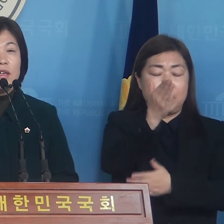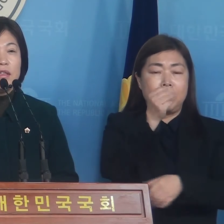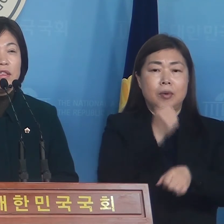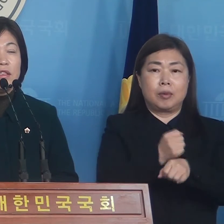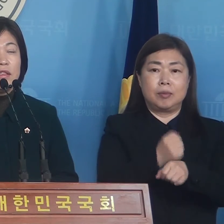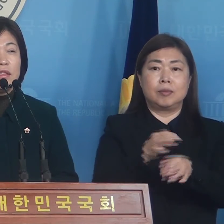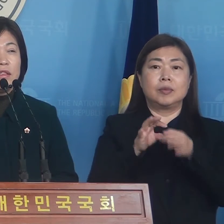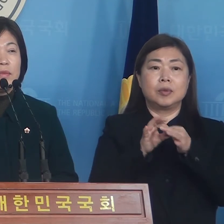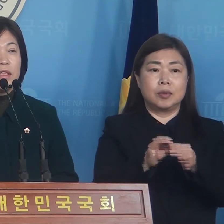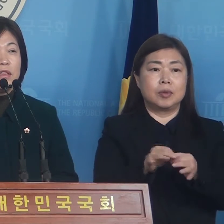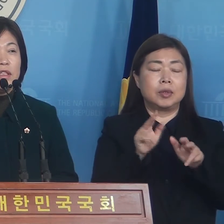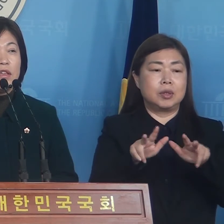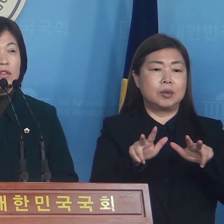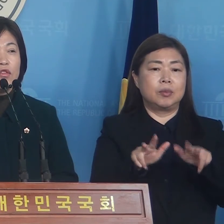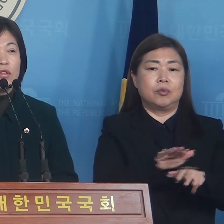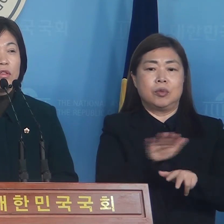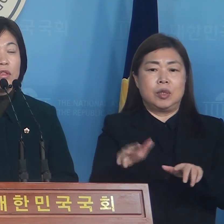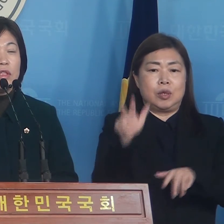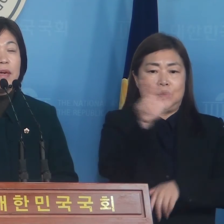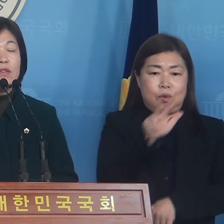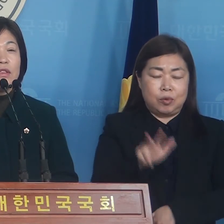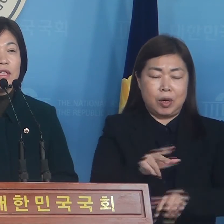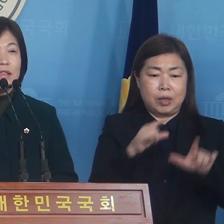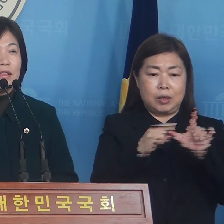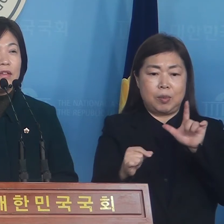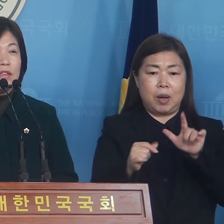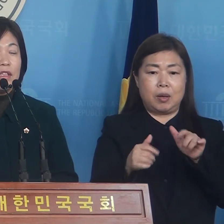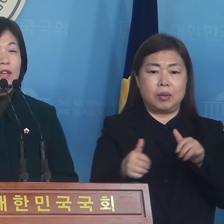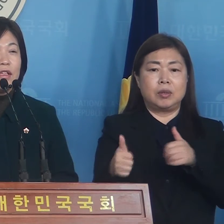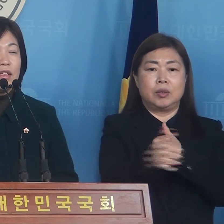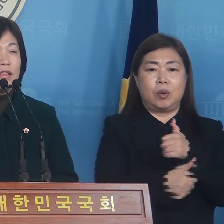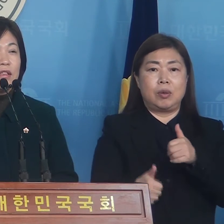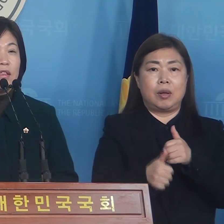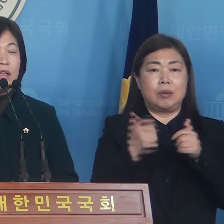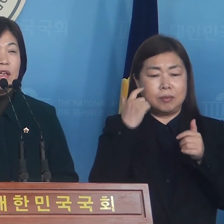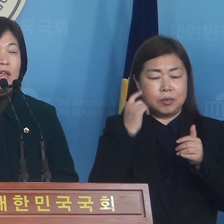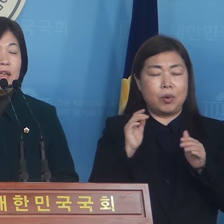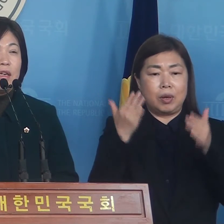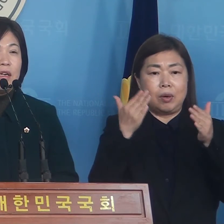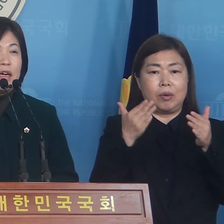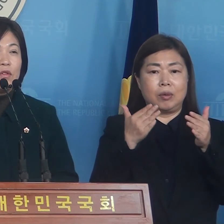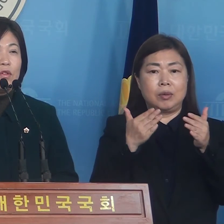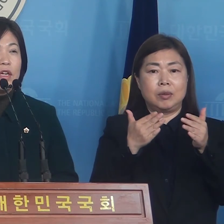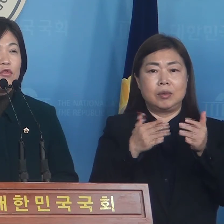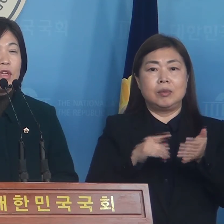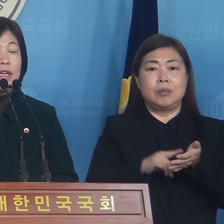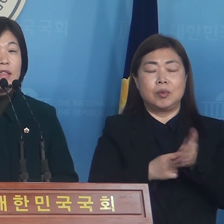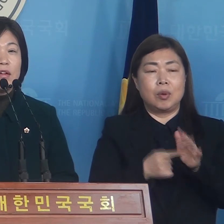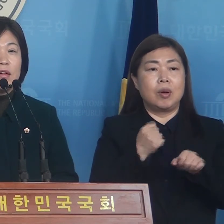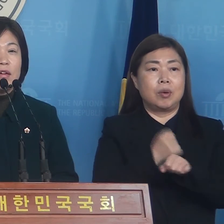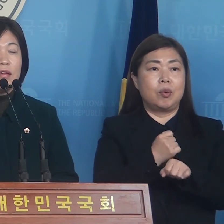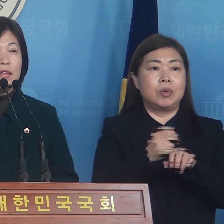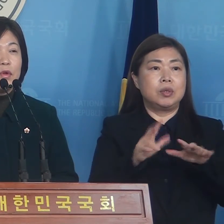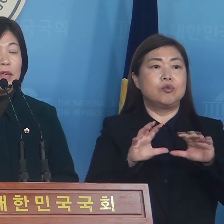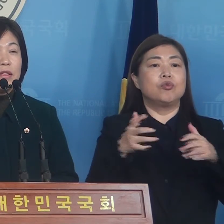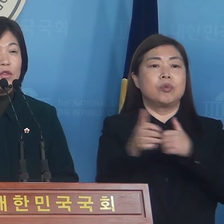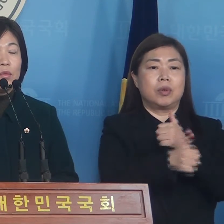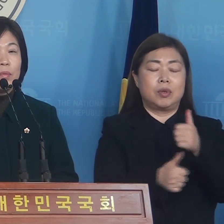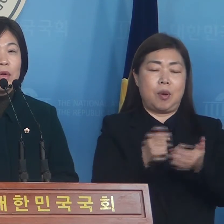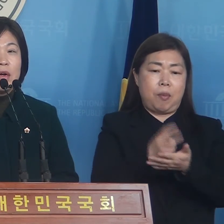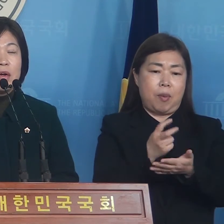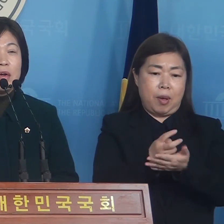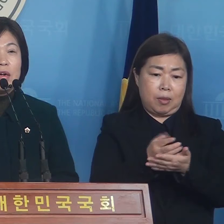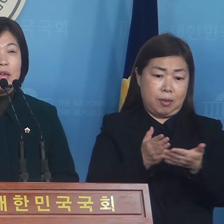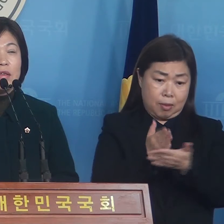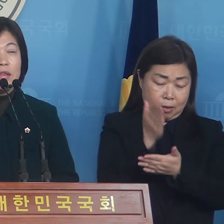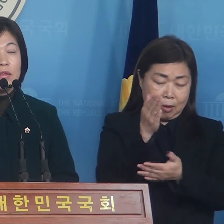통과되면서 지금 저희 전국 지방의원단들은 일단 환영의 뜻을 하고요. 이렇게 국회에서 법안들이